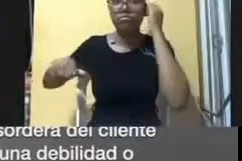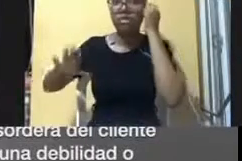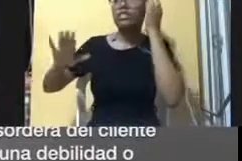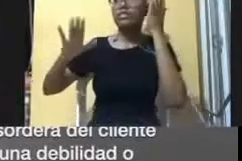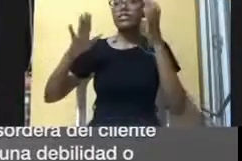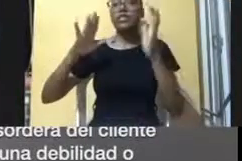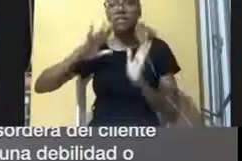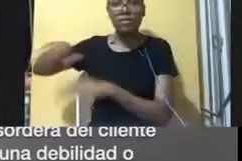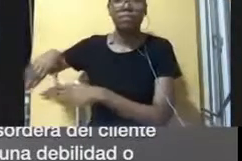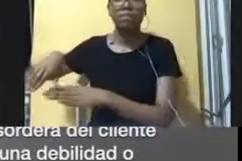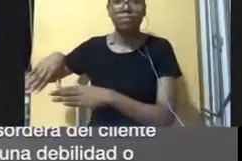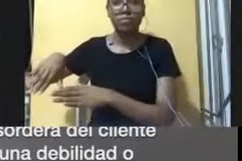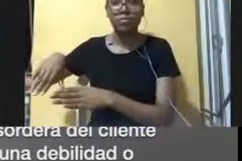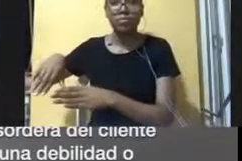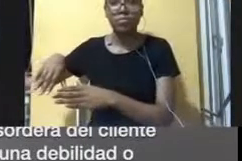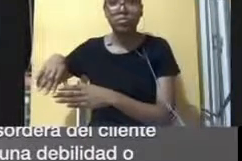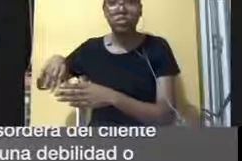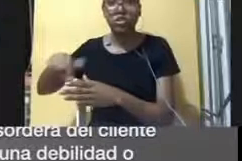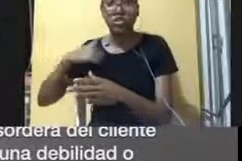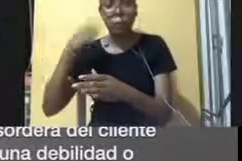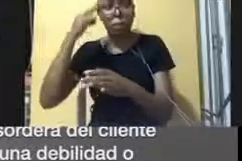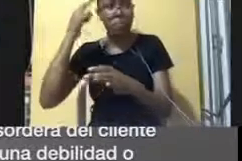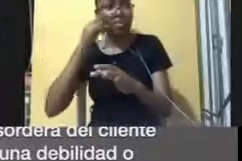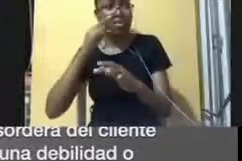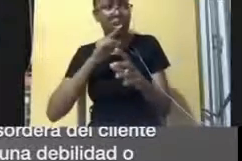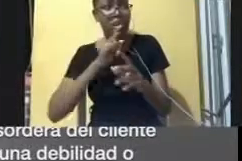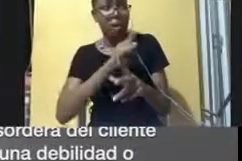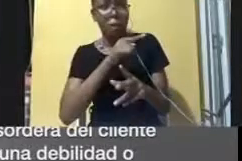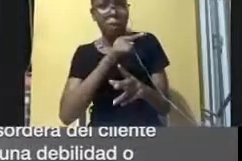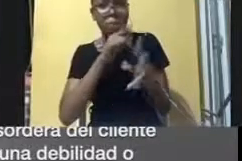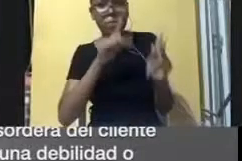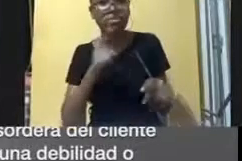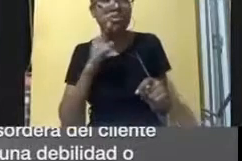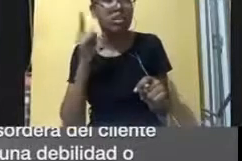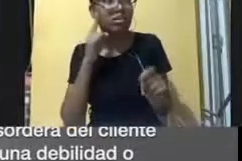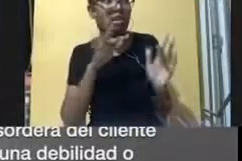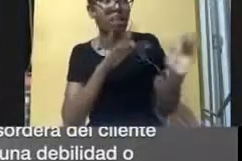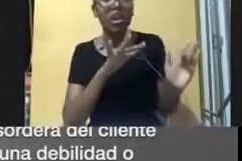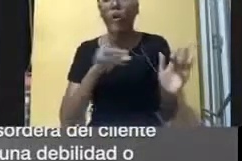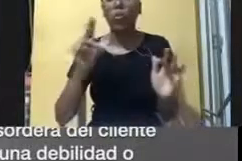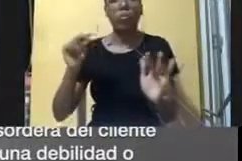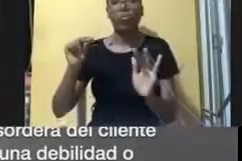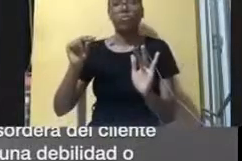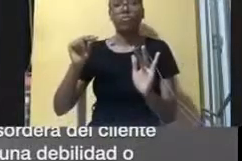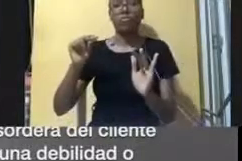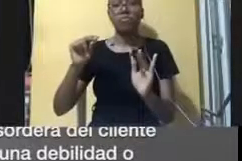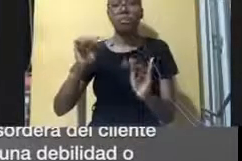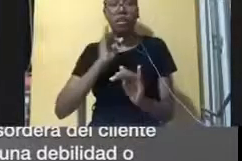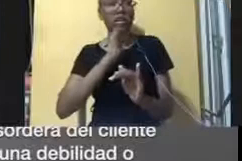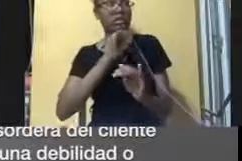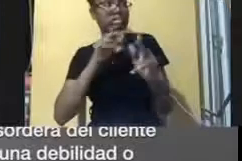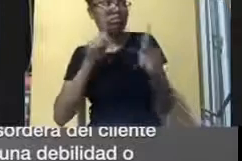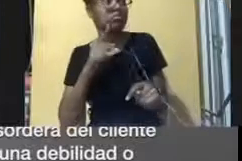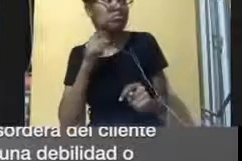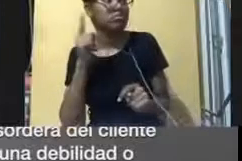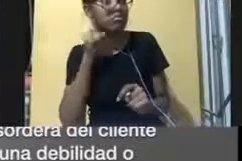pensé, ay, hombre, a esa persona sorda. No puedo hacer eso porque esa persona sorda es una persona igual que yo, solamente tiene